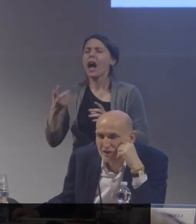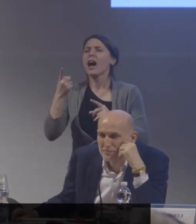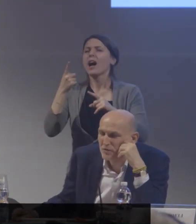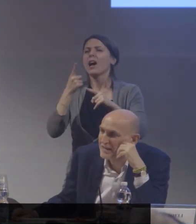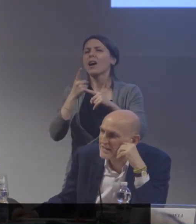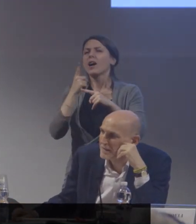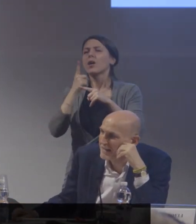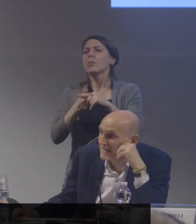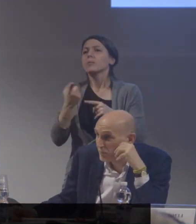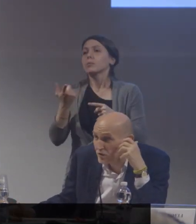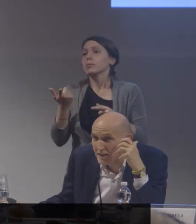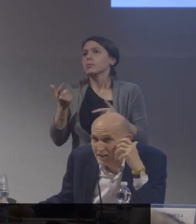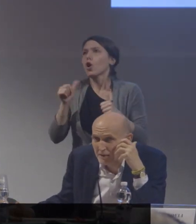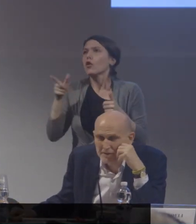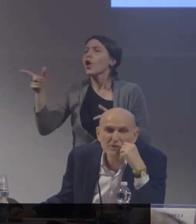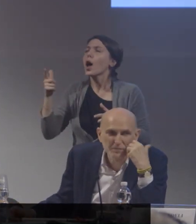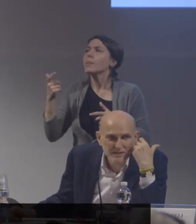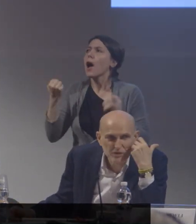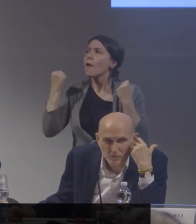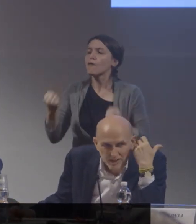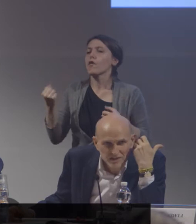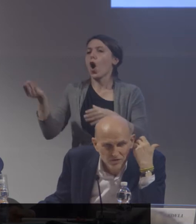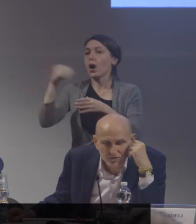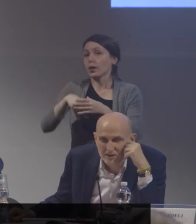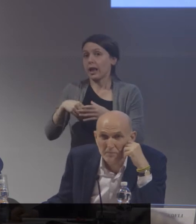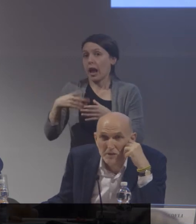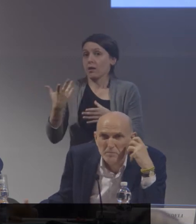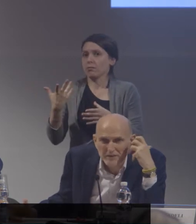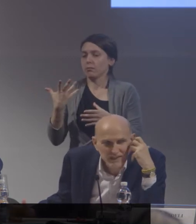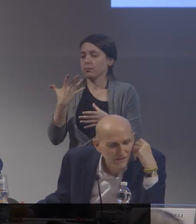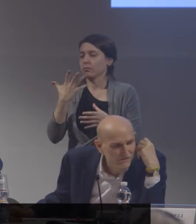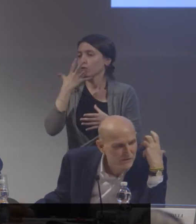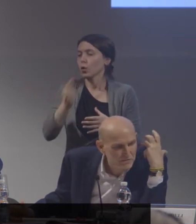davvero c'è da sporcarsi le mani è la politica, è stato persino ministro, cosa